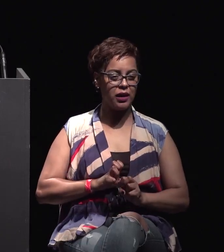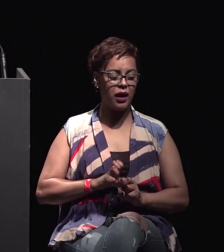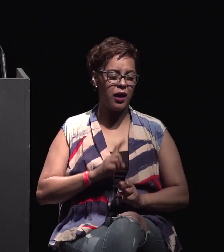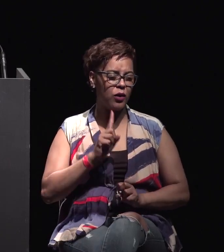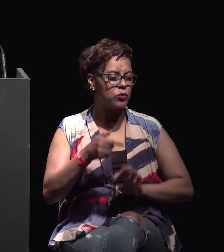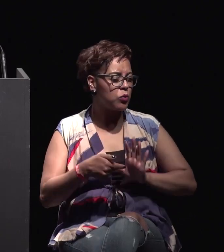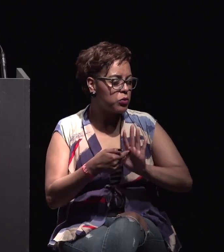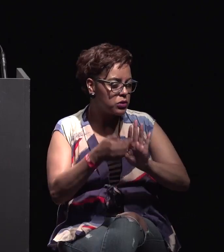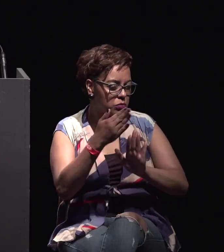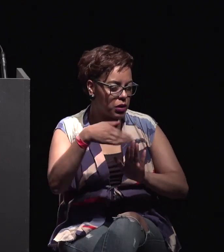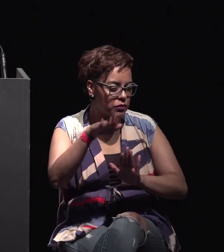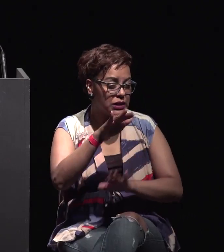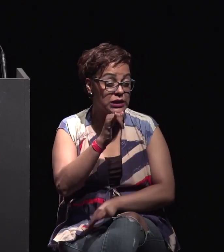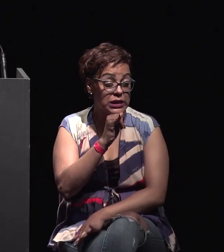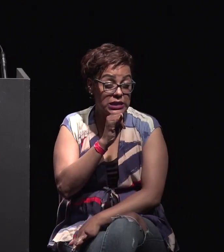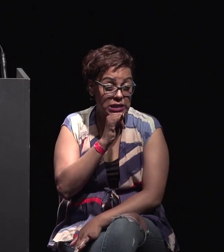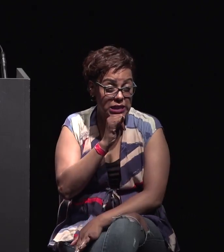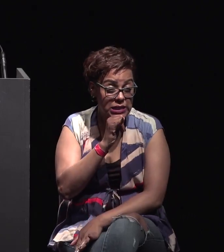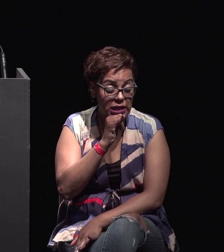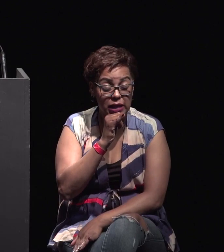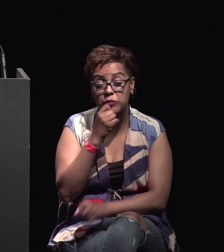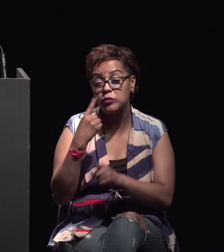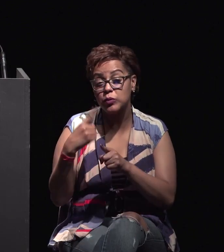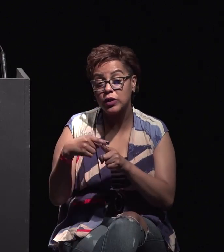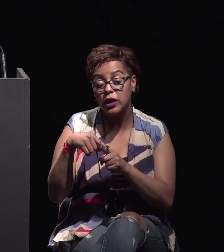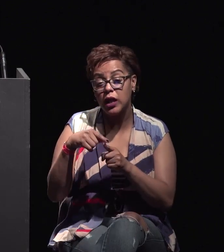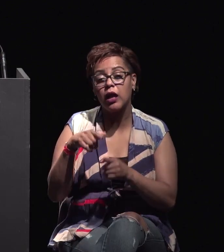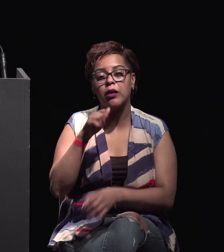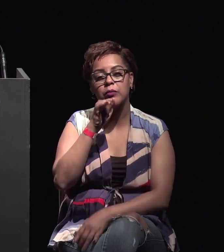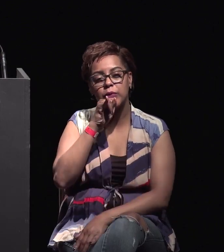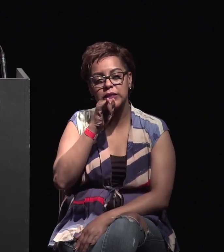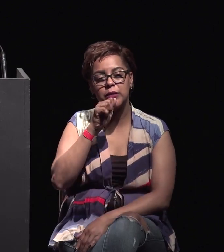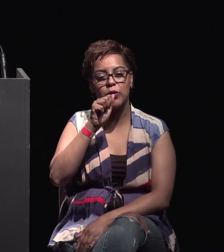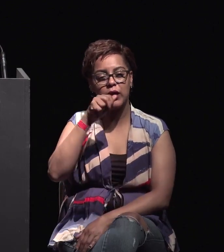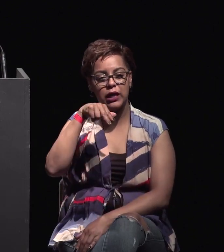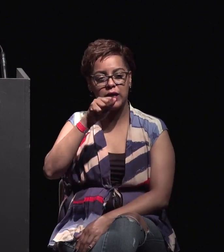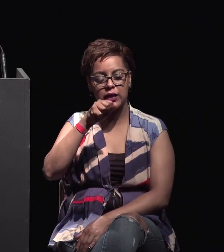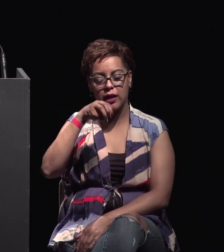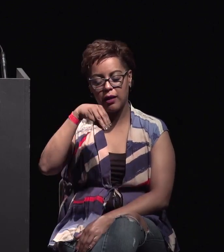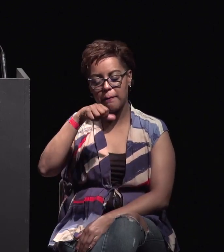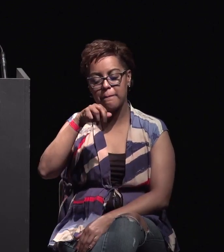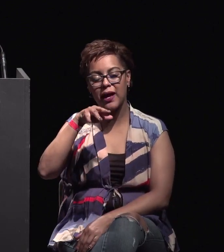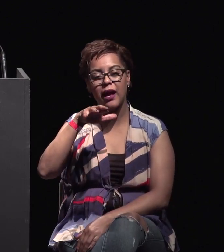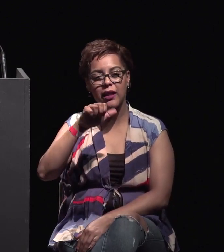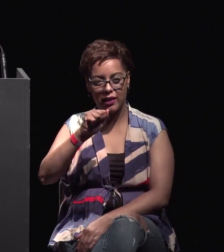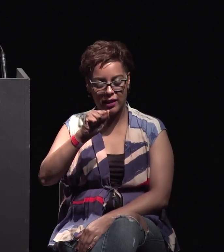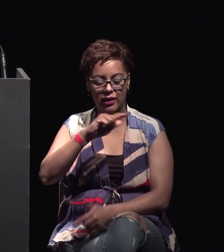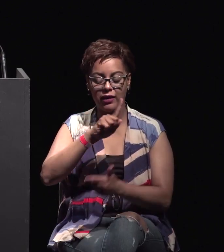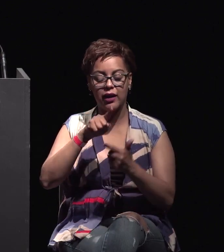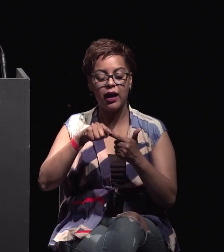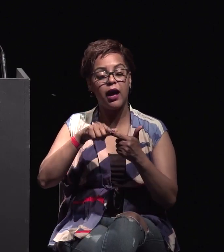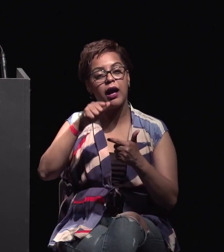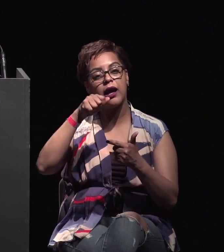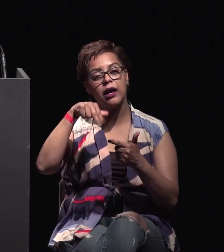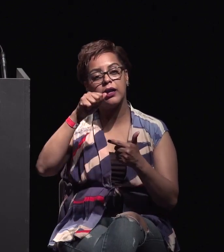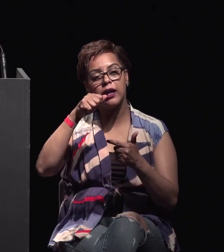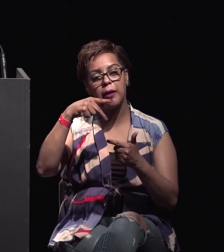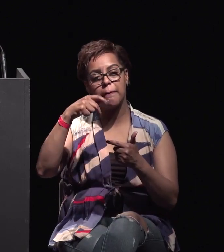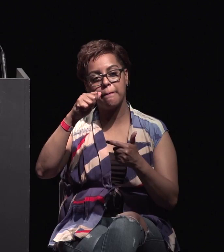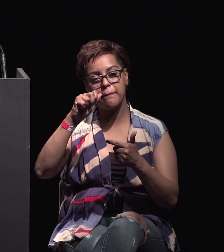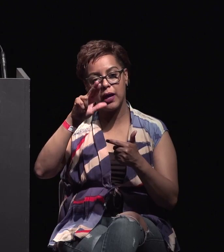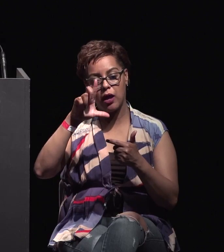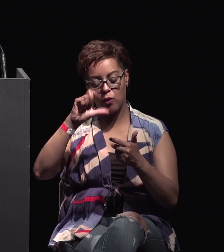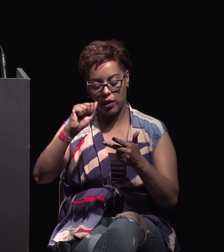contundentes as autoras Ana Maria Gonçalves, Ana Paula Maia,